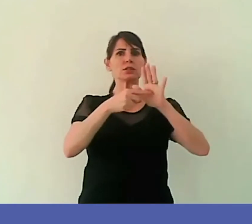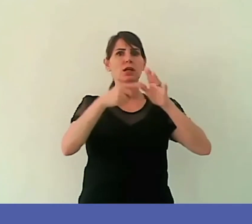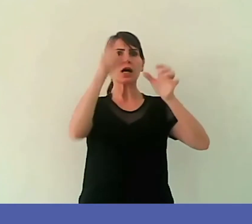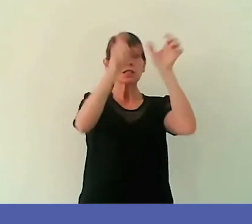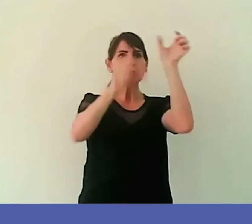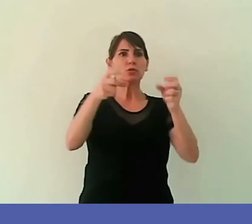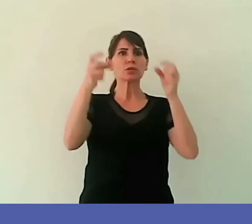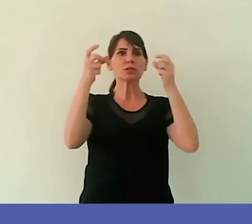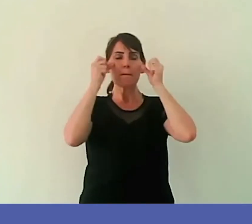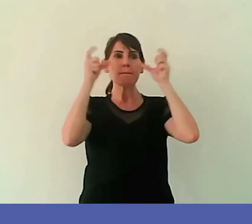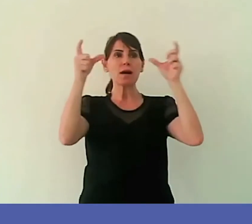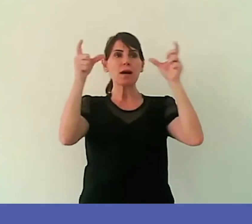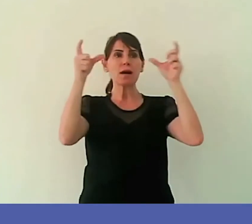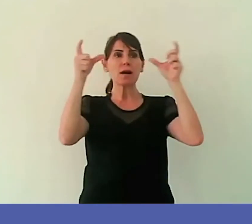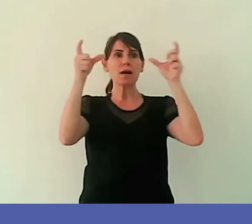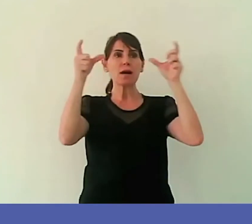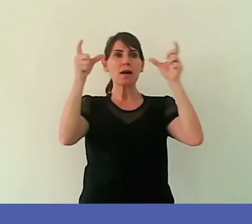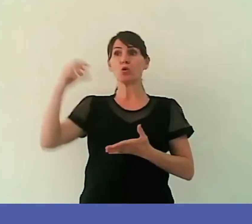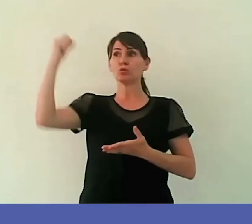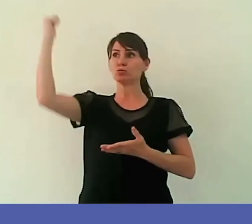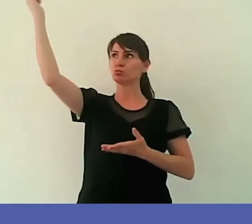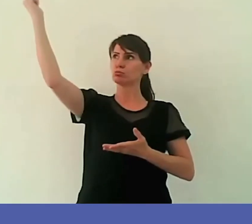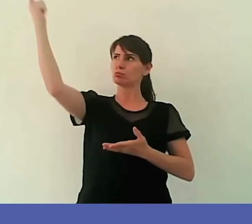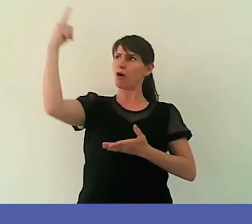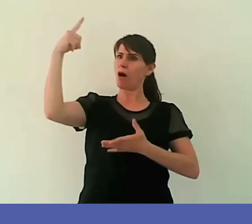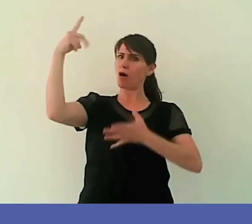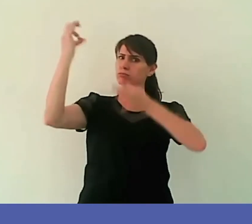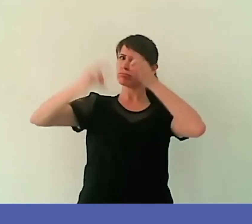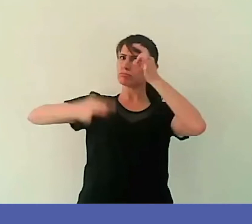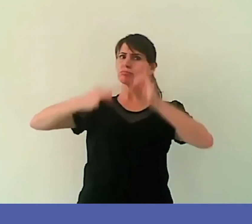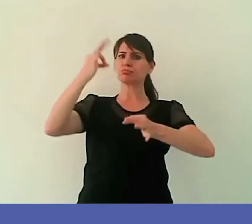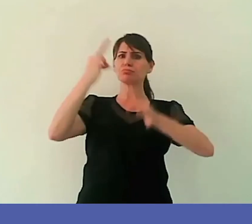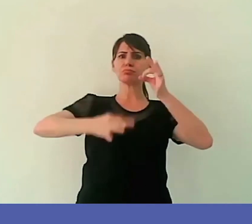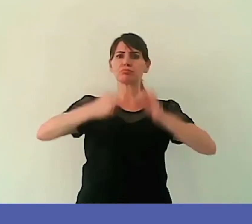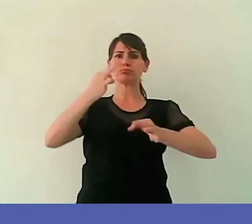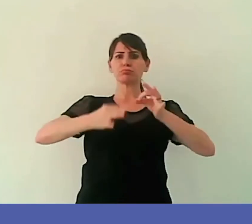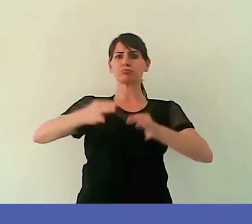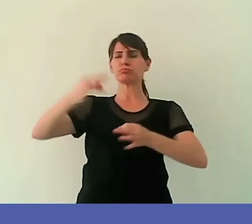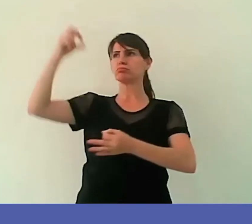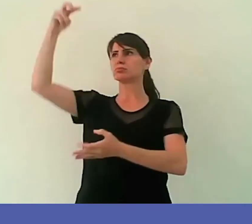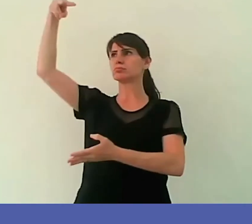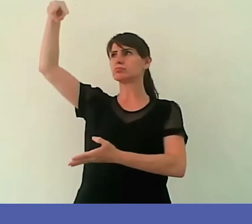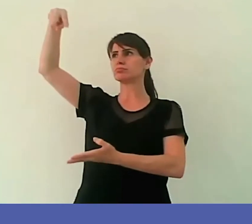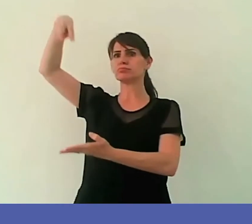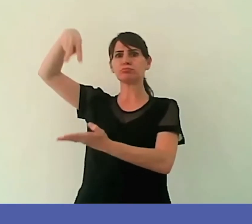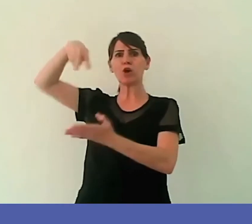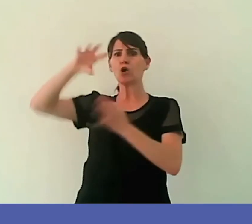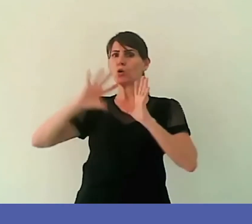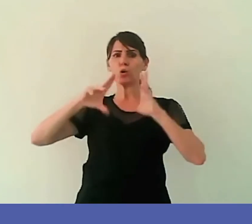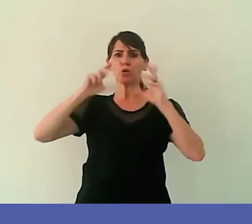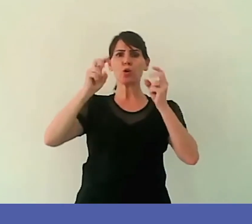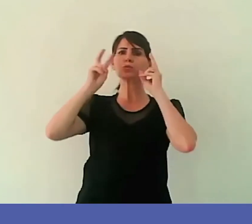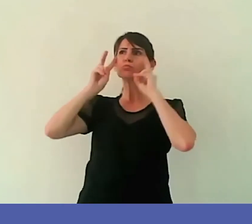chegue o sol da justiça, a vinda pública de nosso Senhor Jesus. Aí então